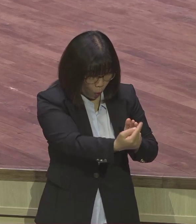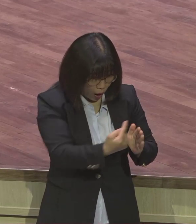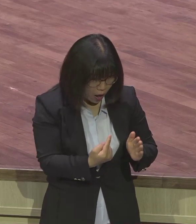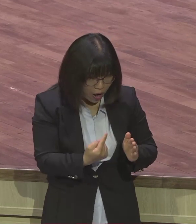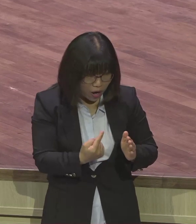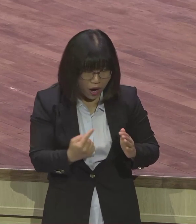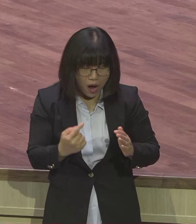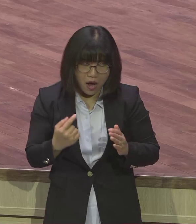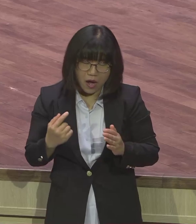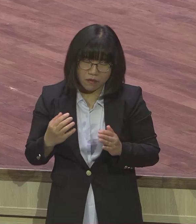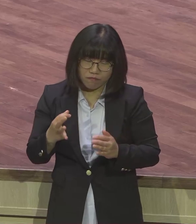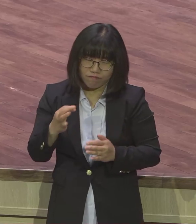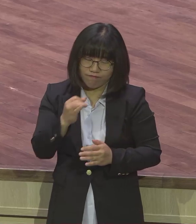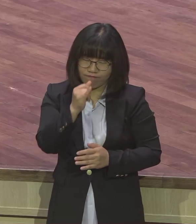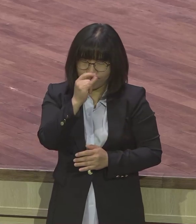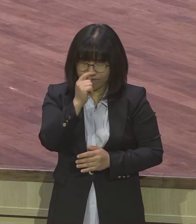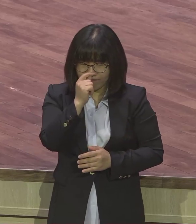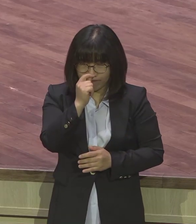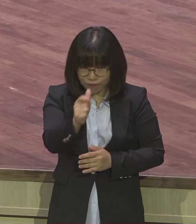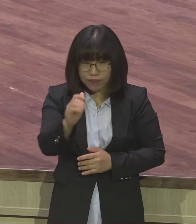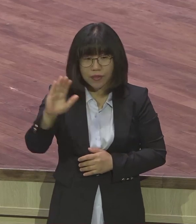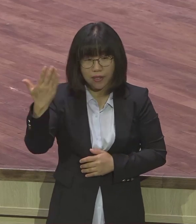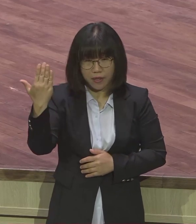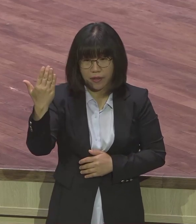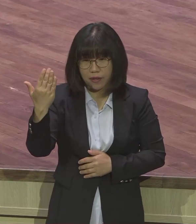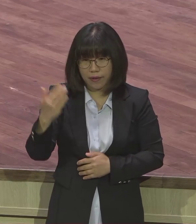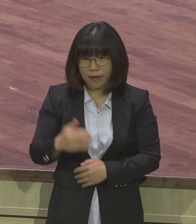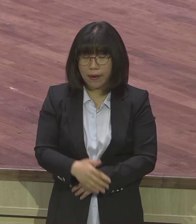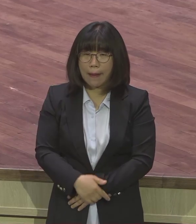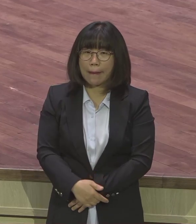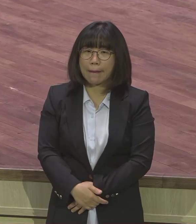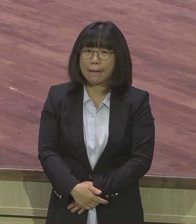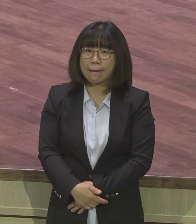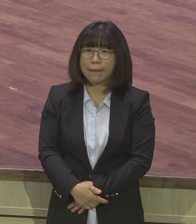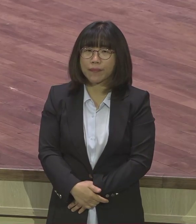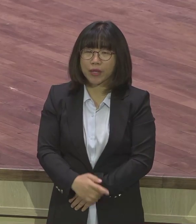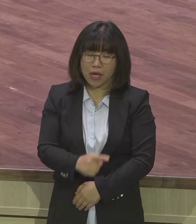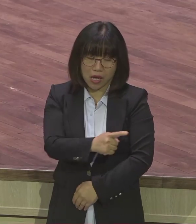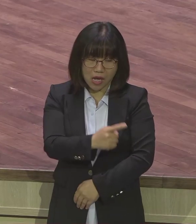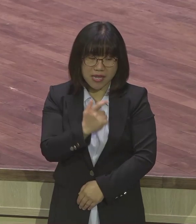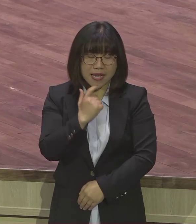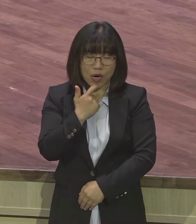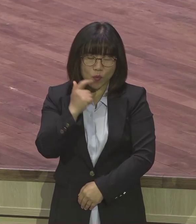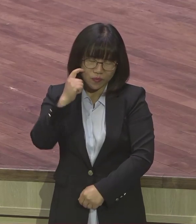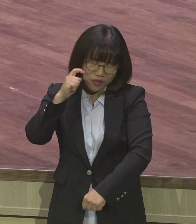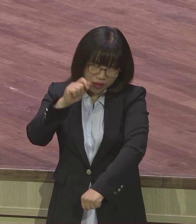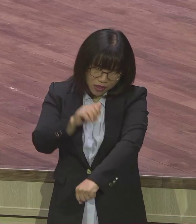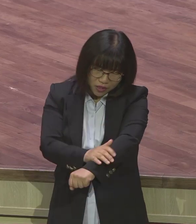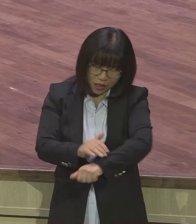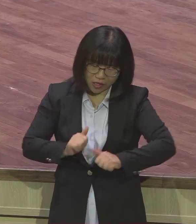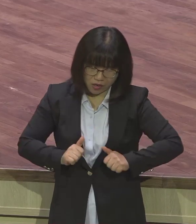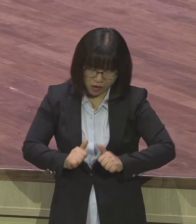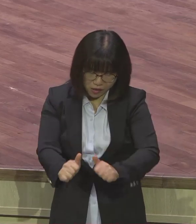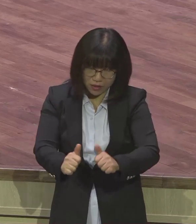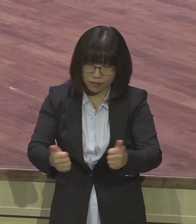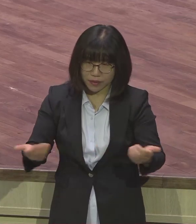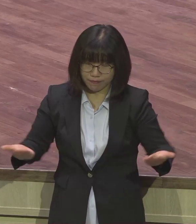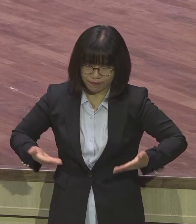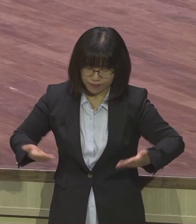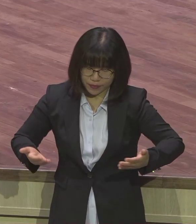부자가 거부가 된 거요. 야곱이 얼마나 열심히 일을 하고 그렇게 지혜롭게 했던지. 그래서 이 라반은 어떻게